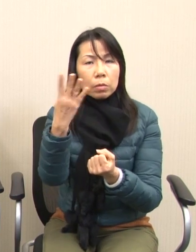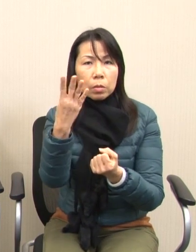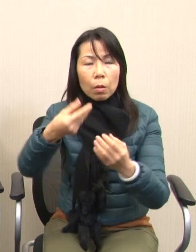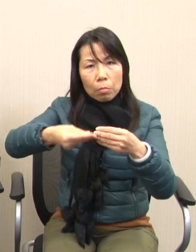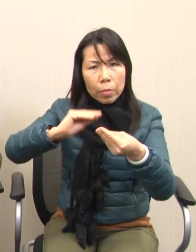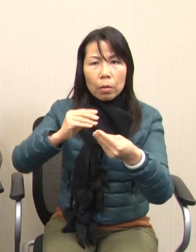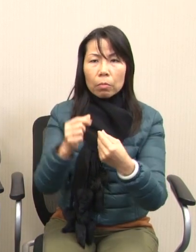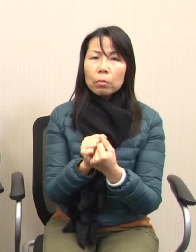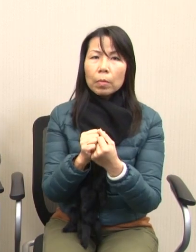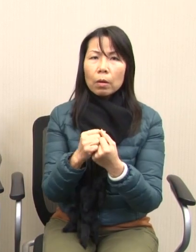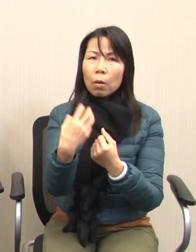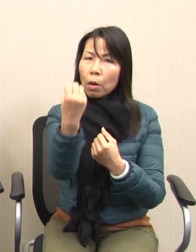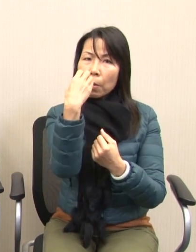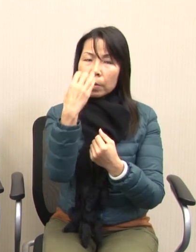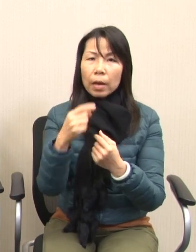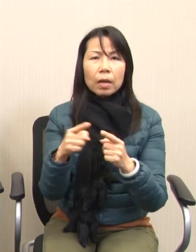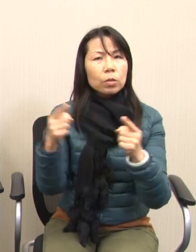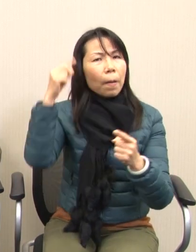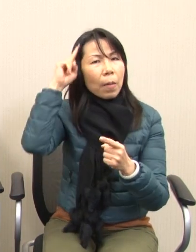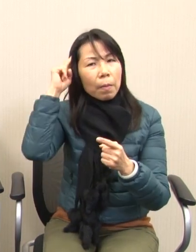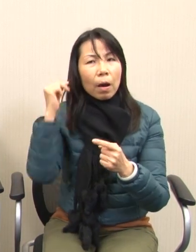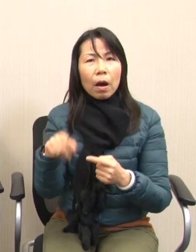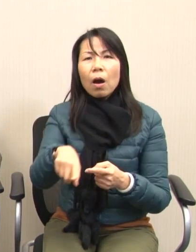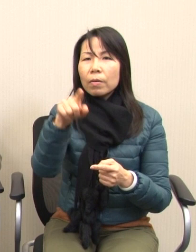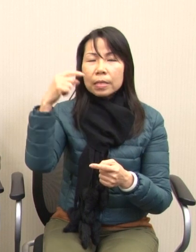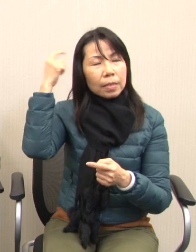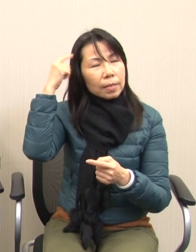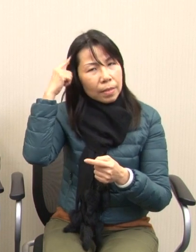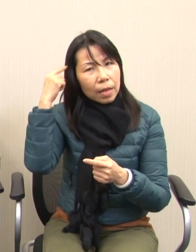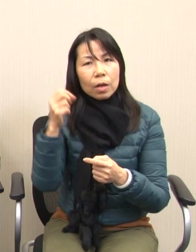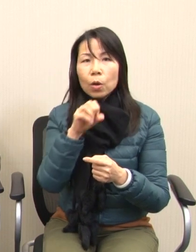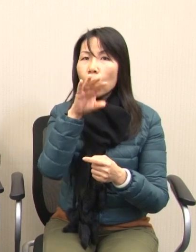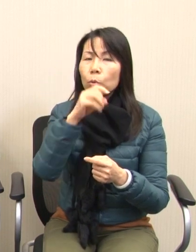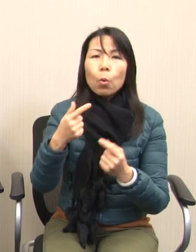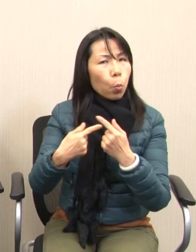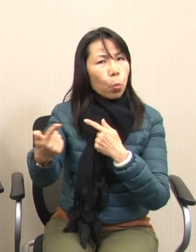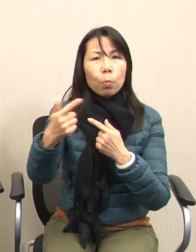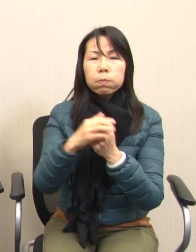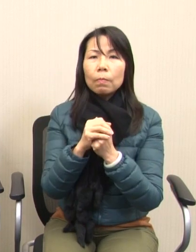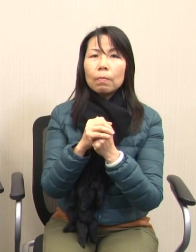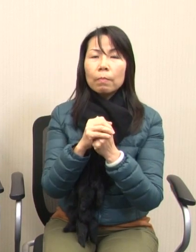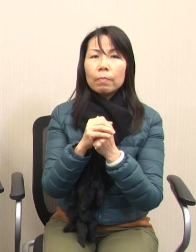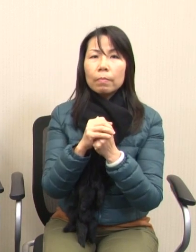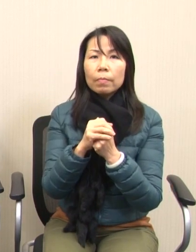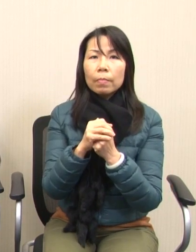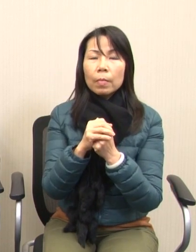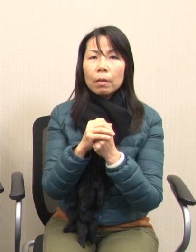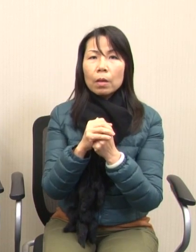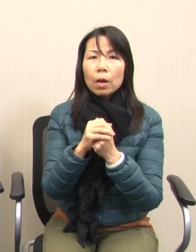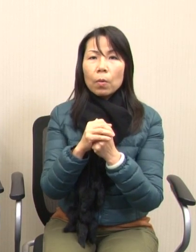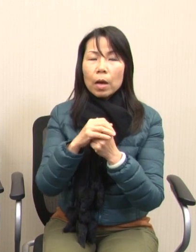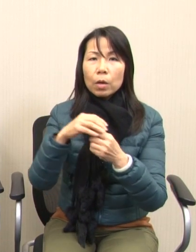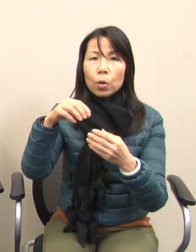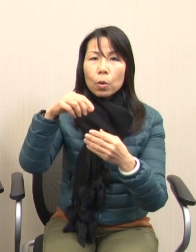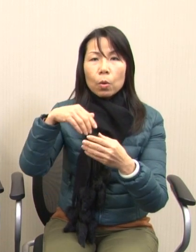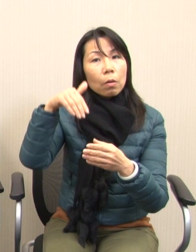就同我講：，阿長毛，我知你講好耐㗎啦， 即係嗰個所謂小圈子選舉咧，就